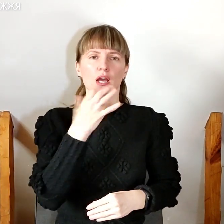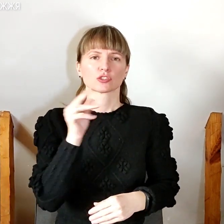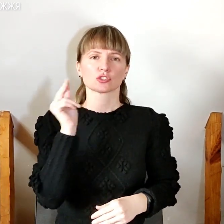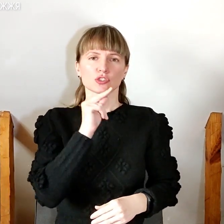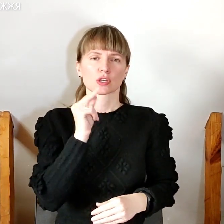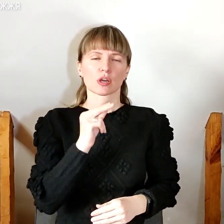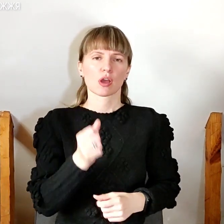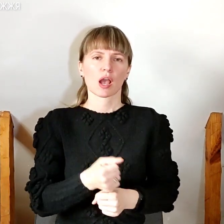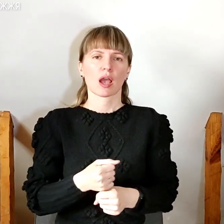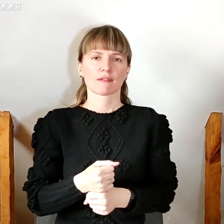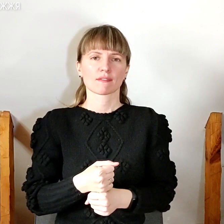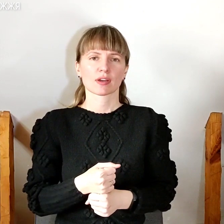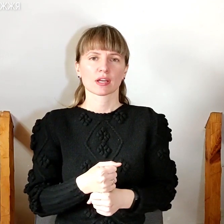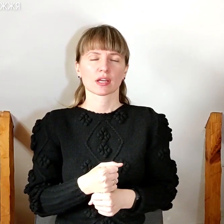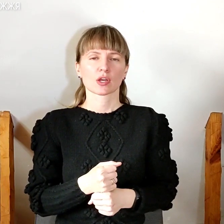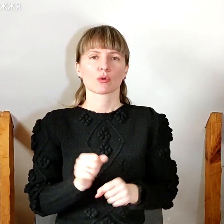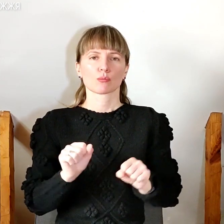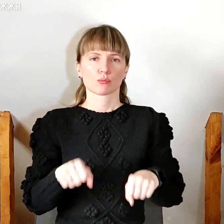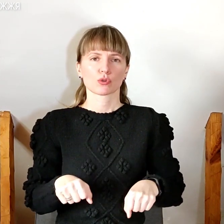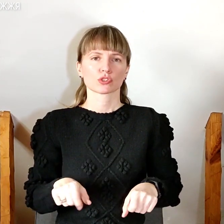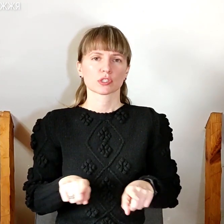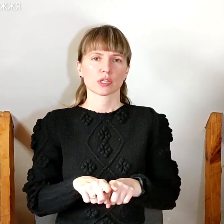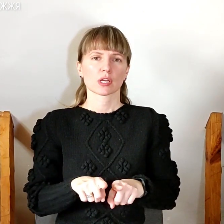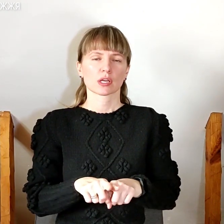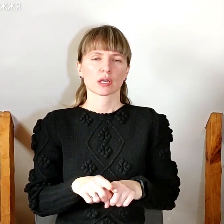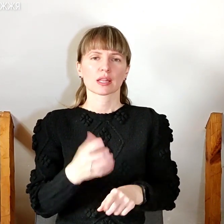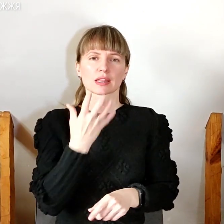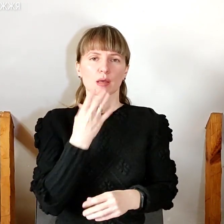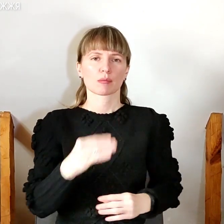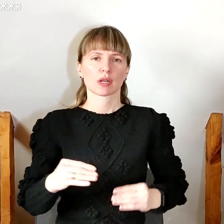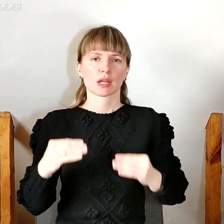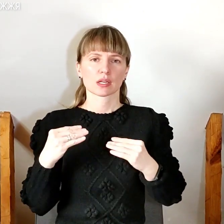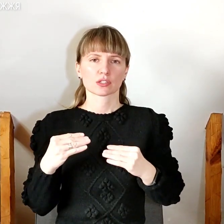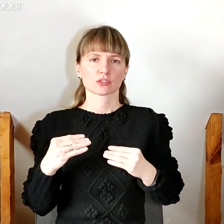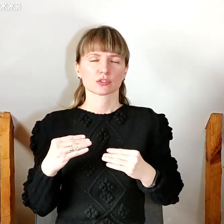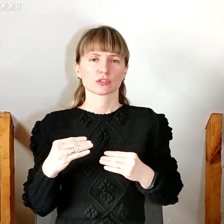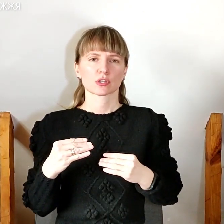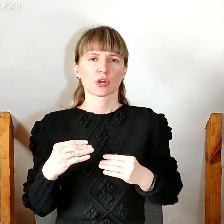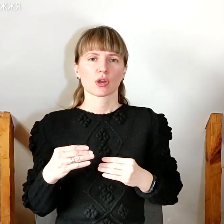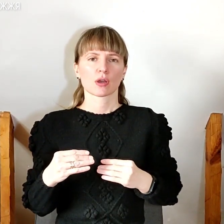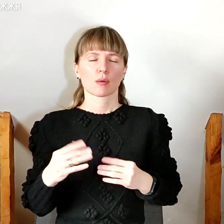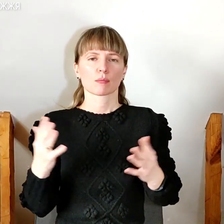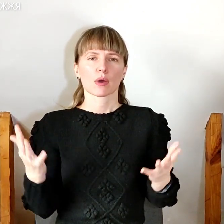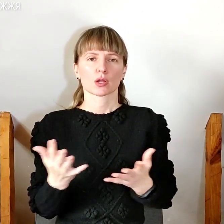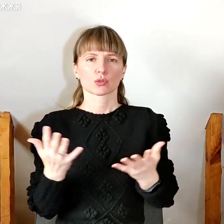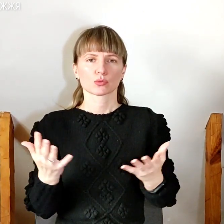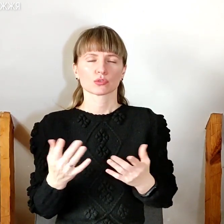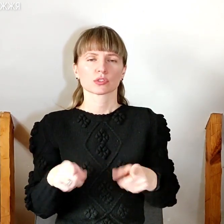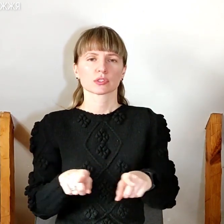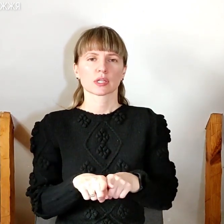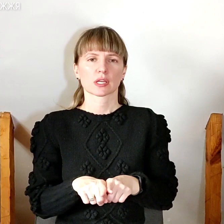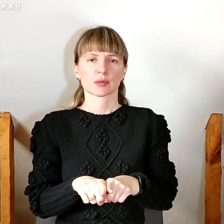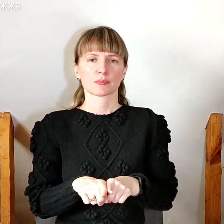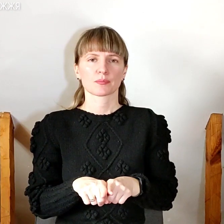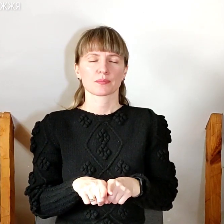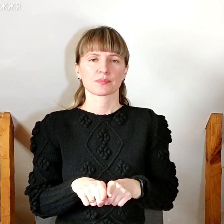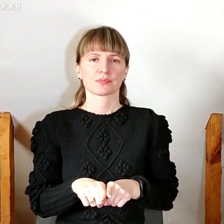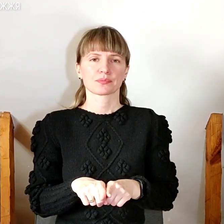кави, може такі речі, теплі речі. Коврики, подушки, таке стільці